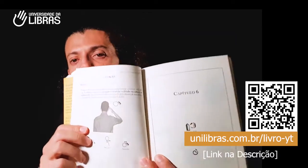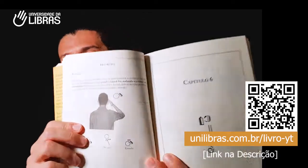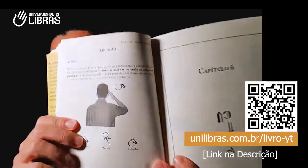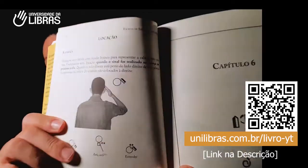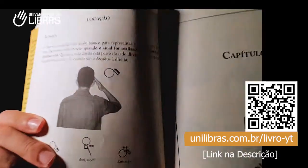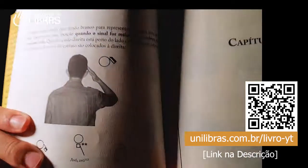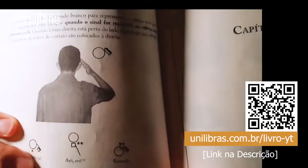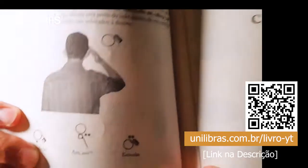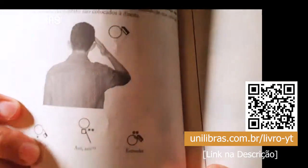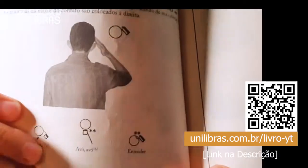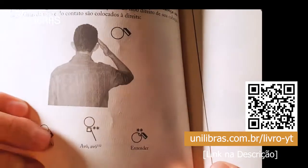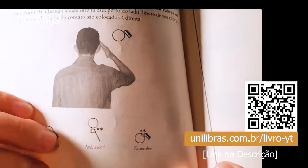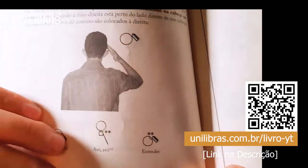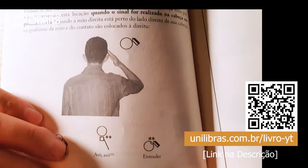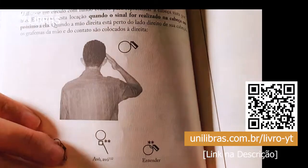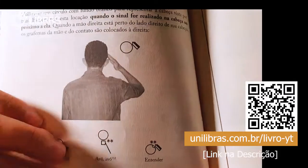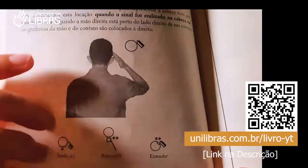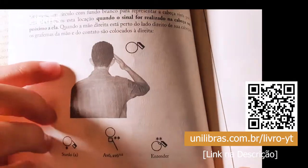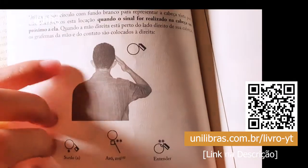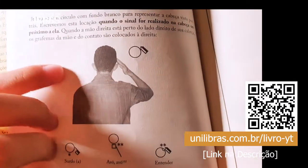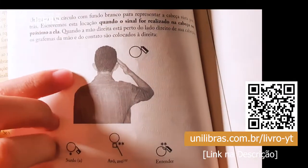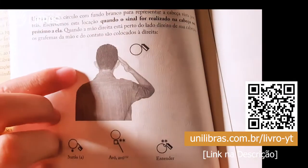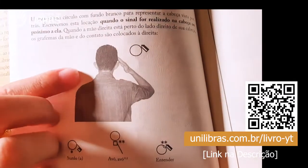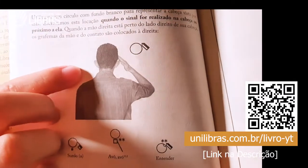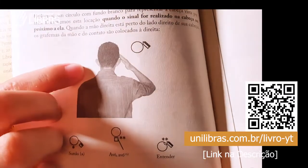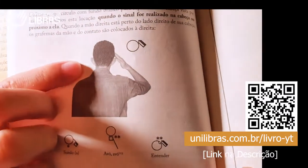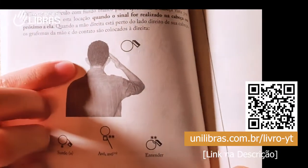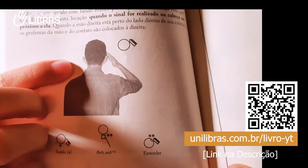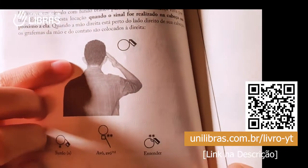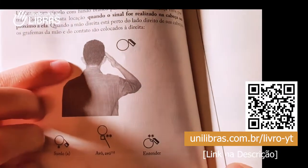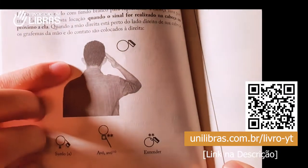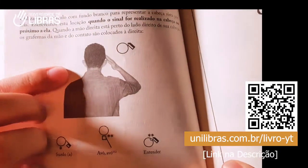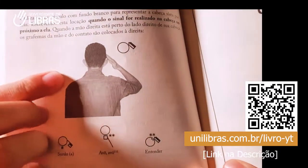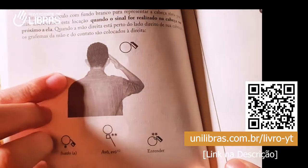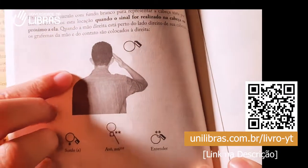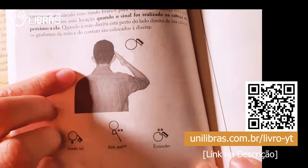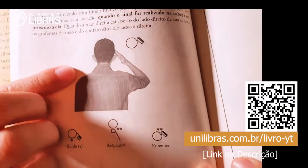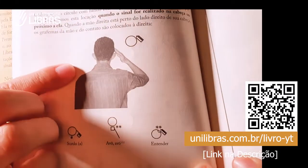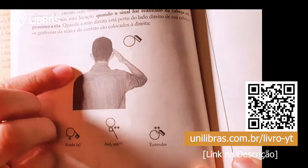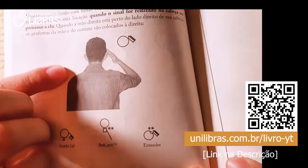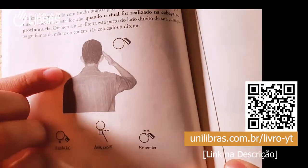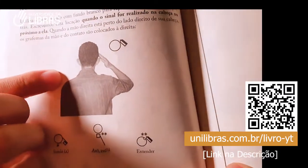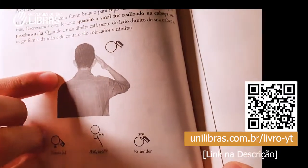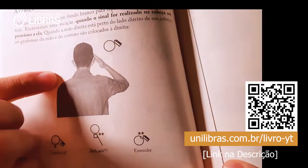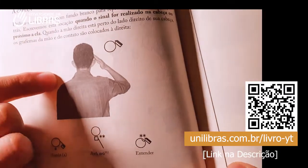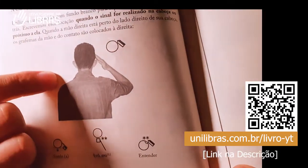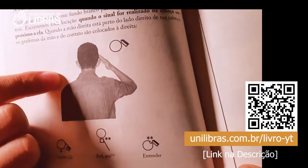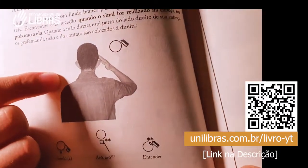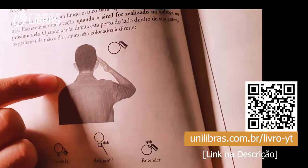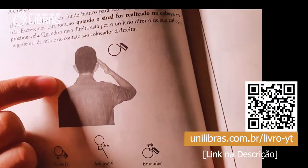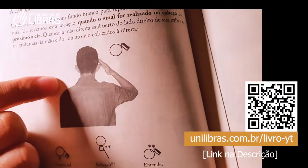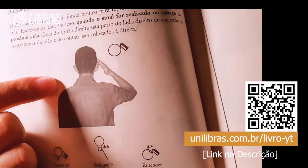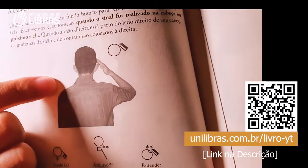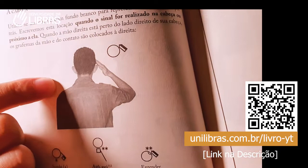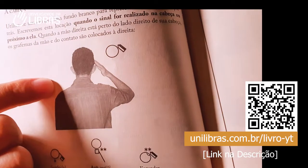olha você vê a fora isso aqui para quem não sabe sou eu tá na versão com cabelo curtinho